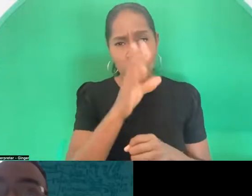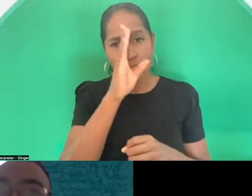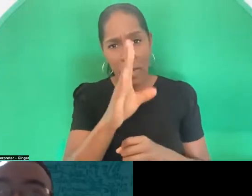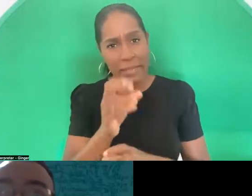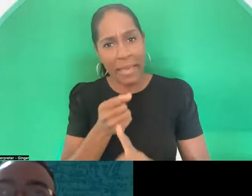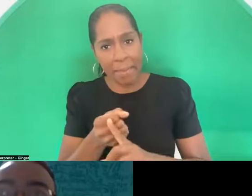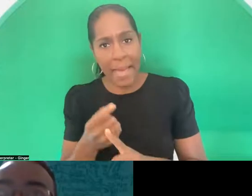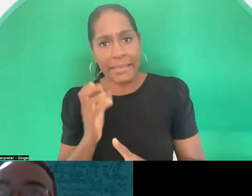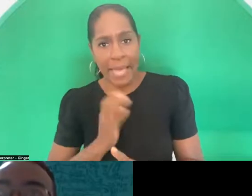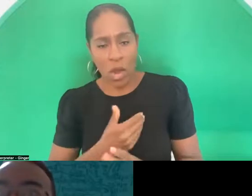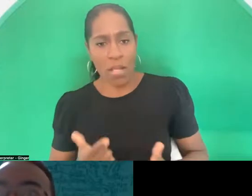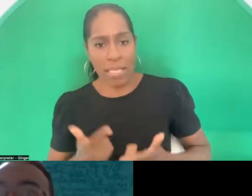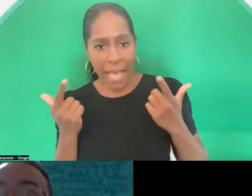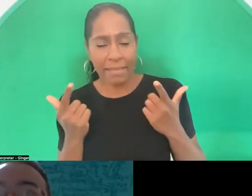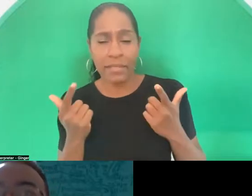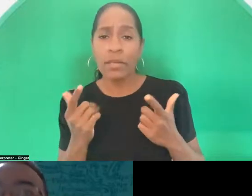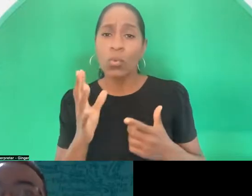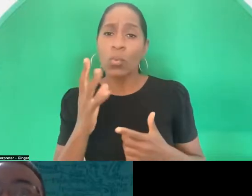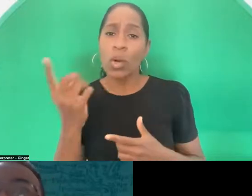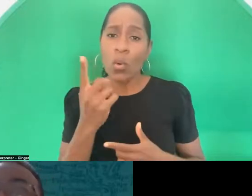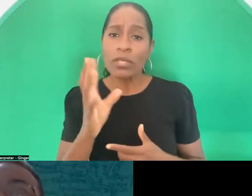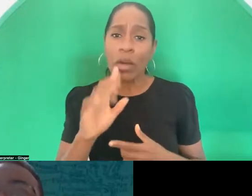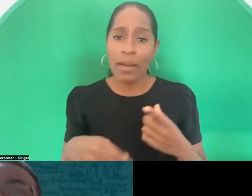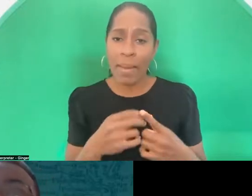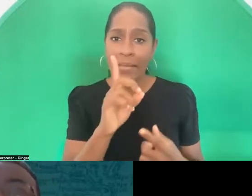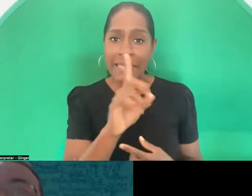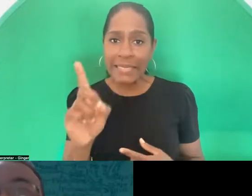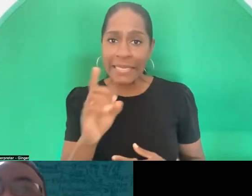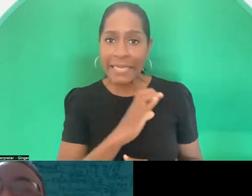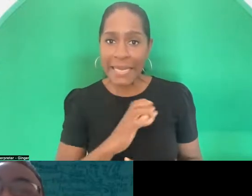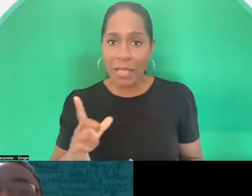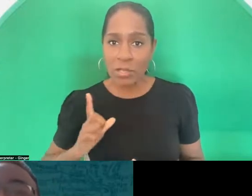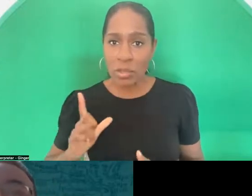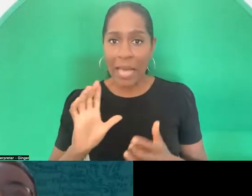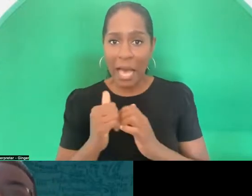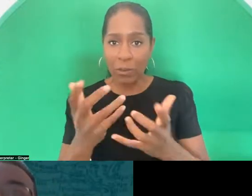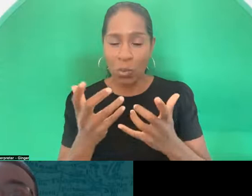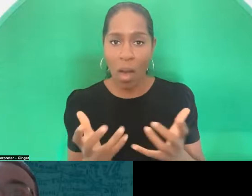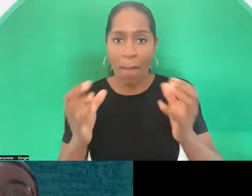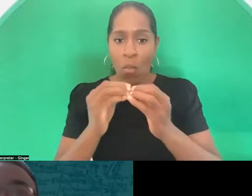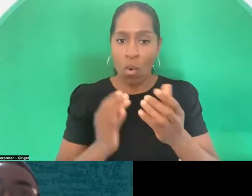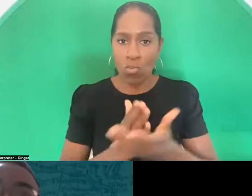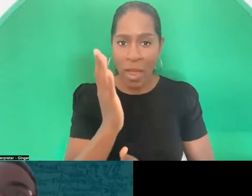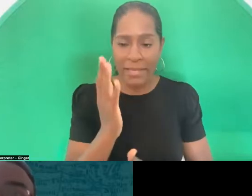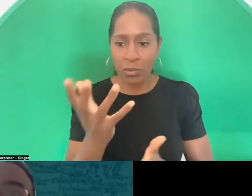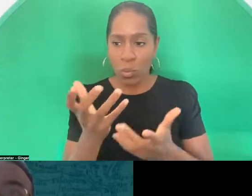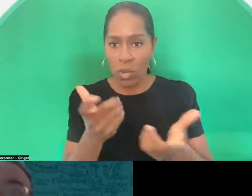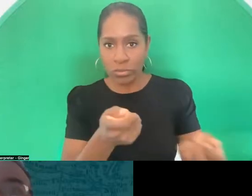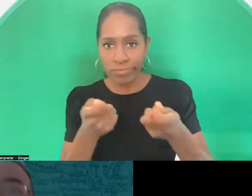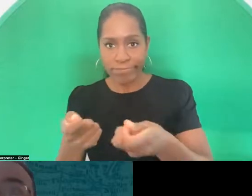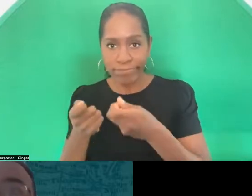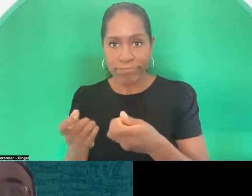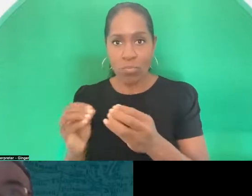piensenlo siempre estamos hablando del Consejo de cómo queremos expandir los derechos Como queremos que la gente